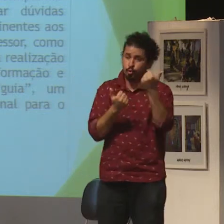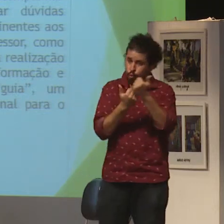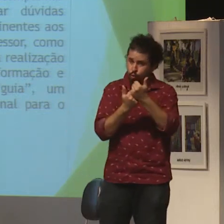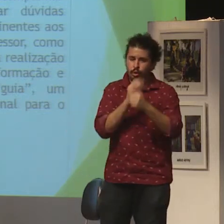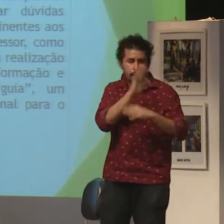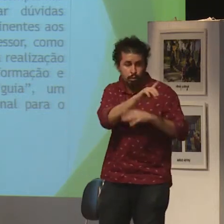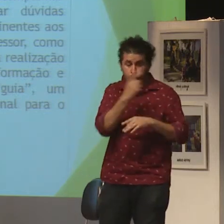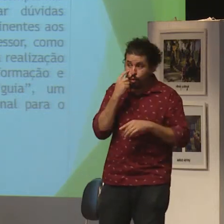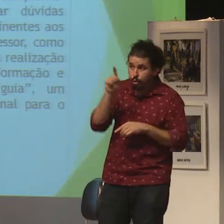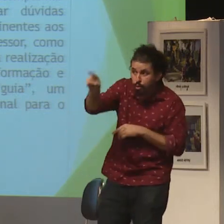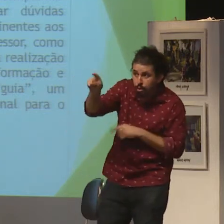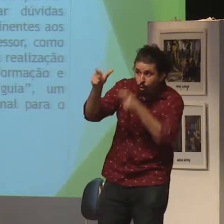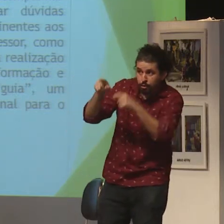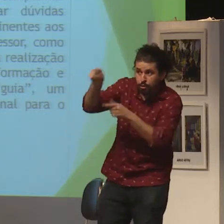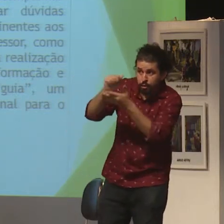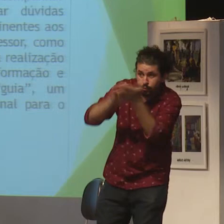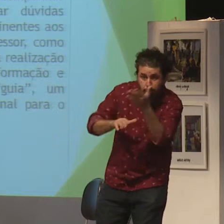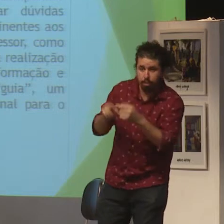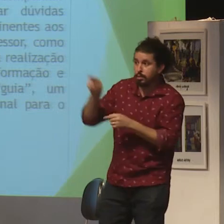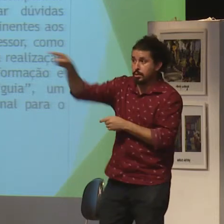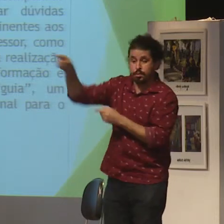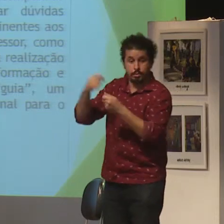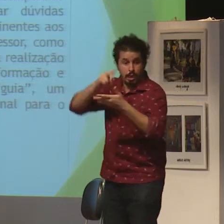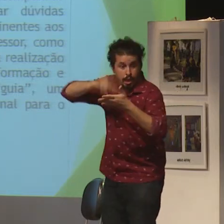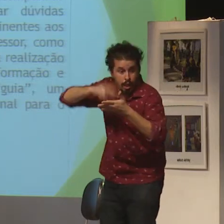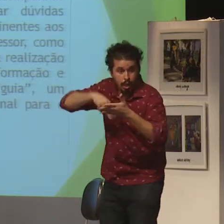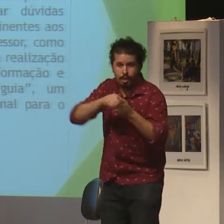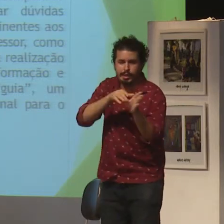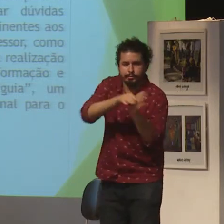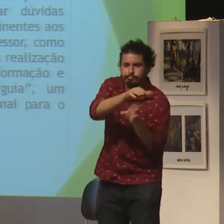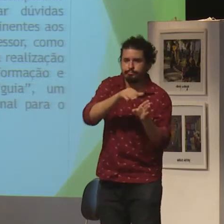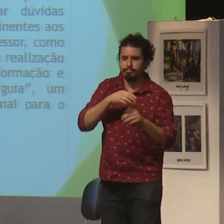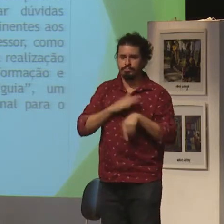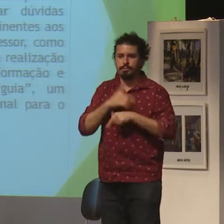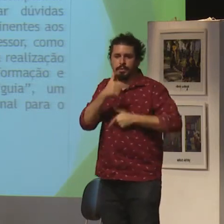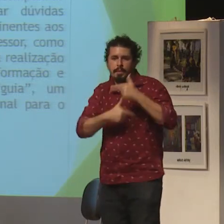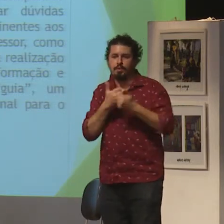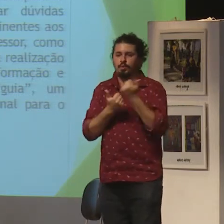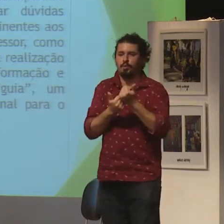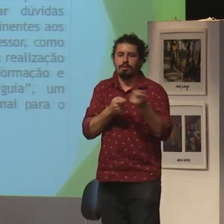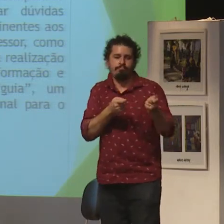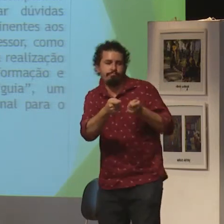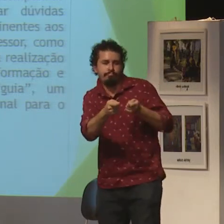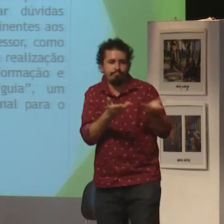trabalho, o tutor serve para auxiliar. Olha, você vai fazer essa atividade nesse momento, O tutor serve como um orientador, ele vai lá,